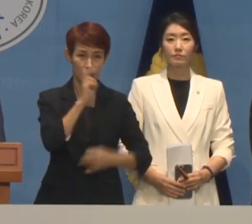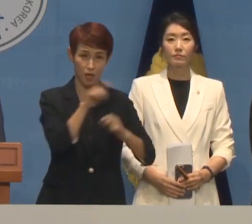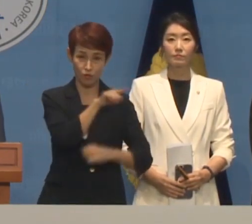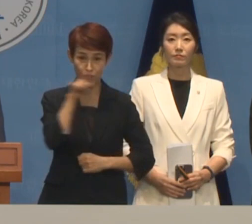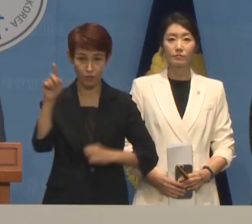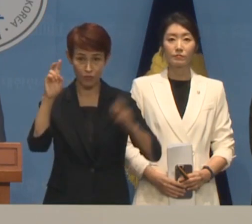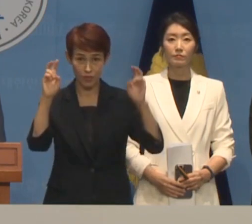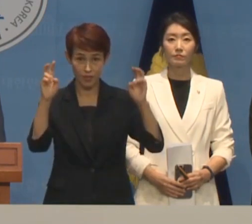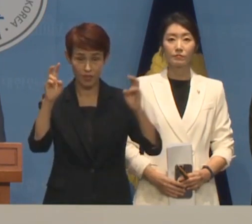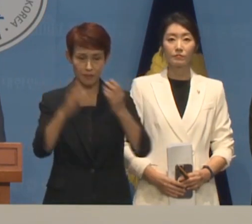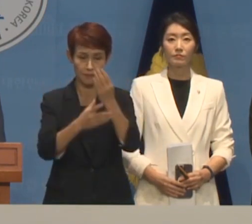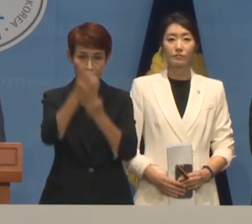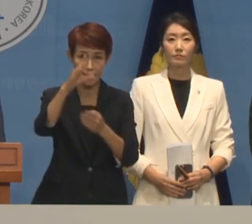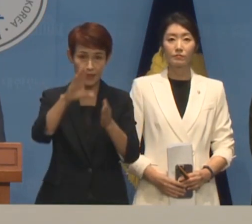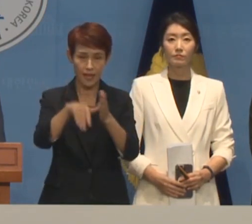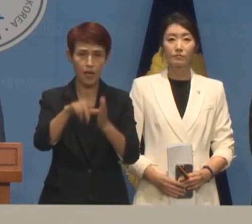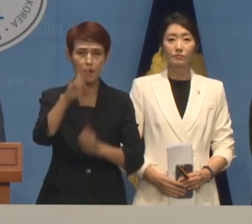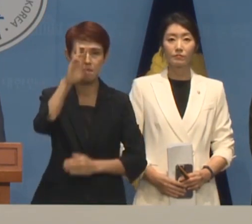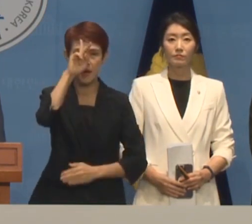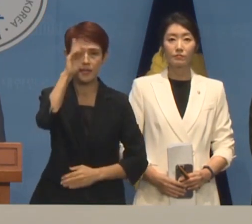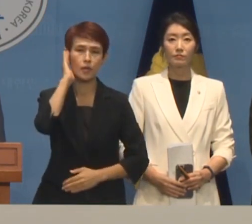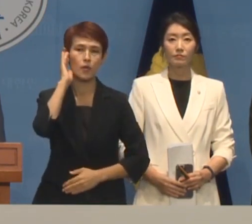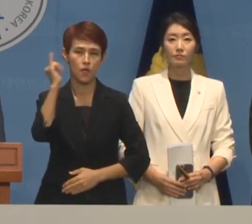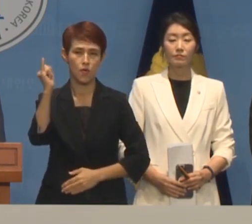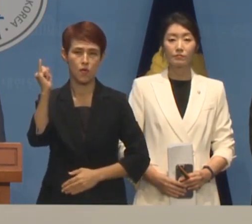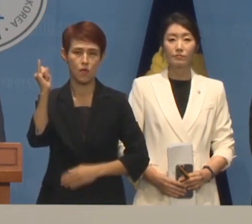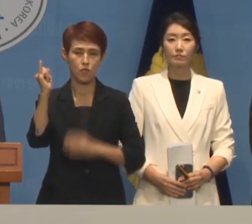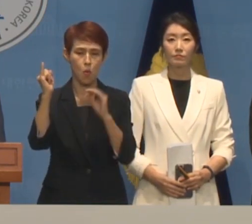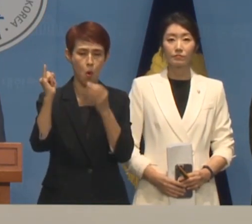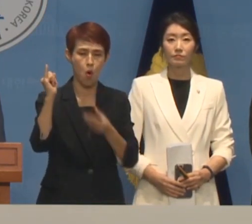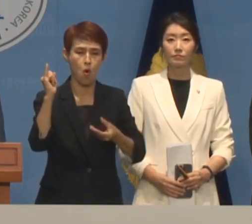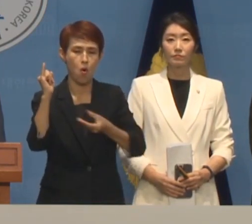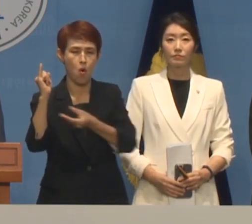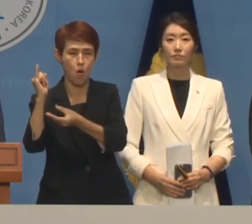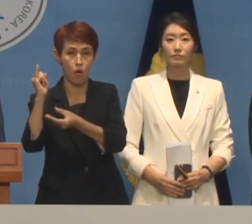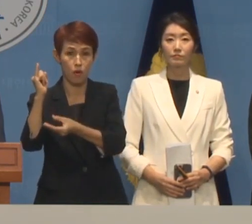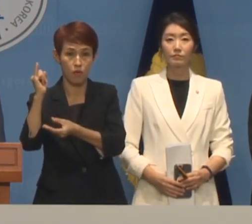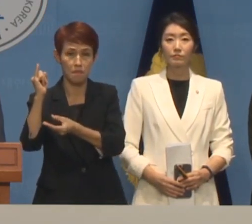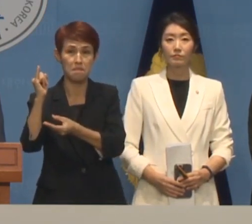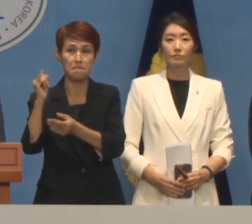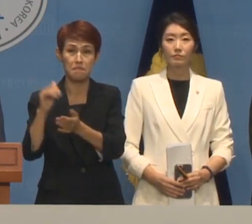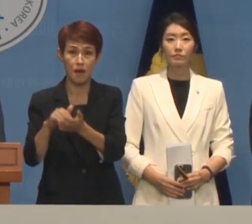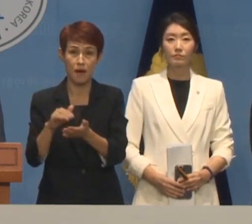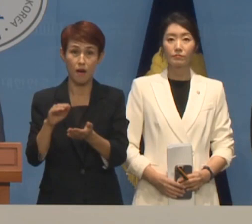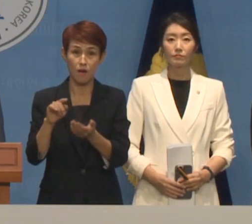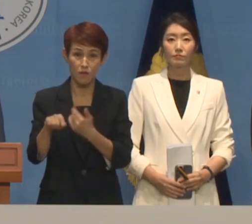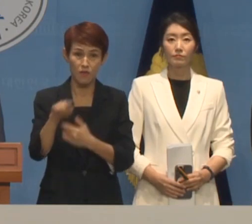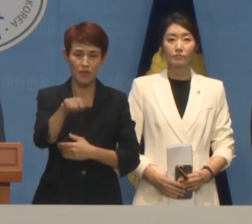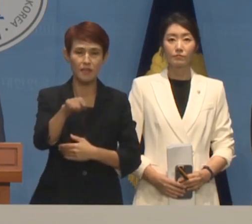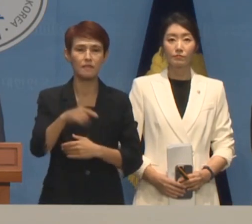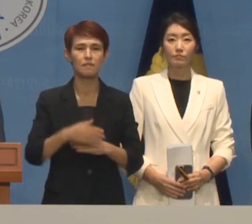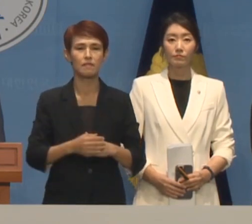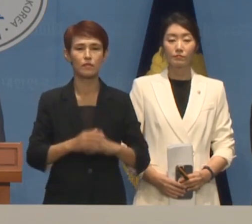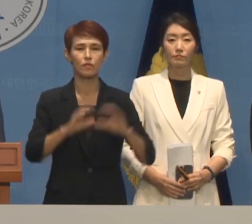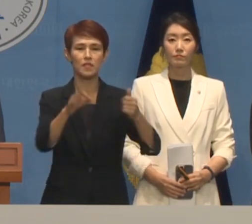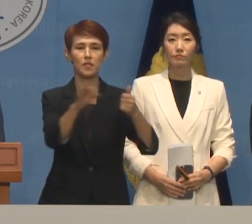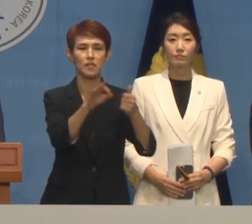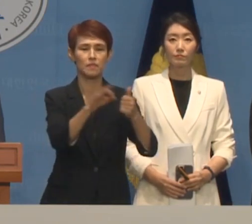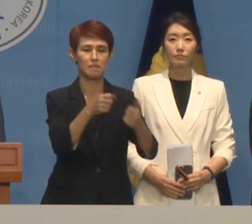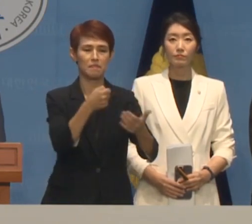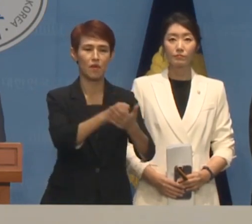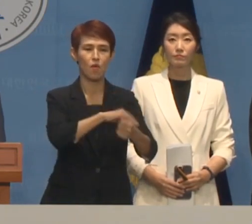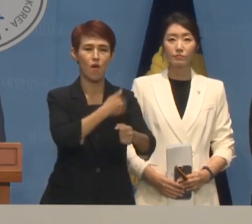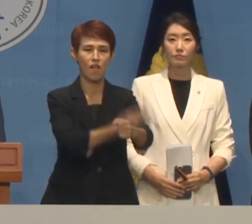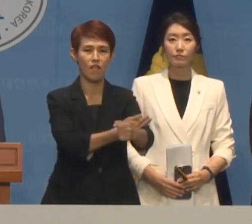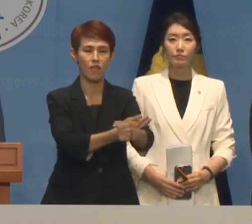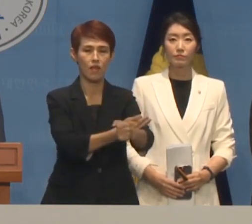합병 과정에서 박근혜 대통령에게 뇌물을 지급한 대가로 정부 인사가 국민연금 의결권 행사에 부당하게